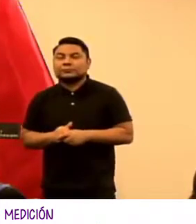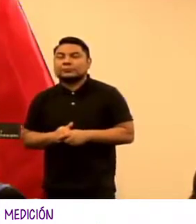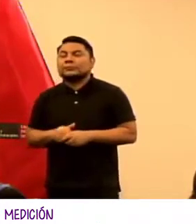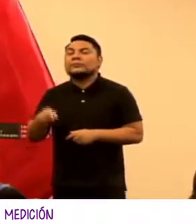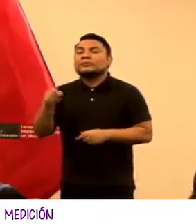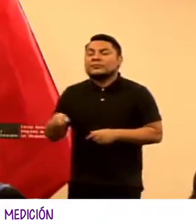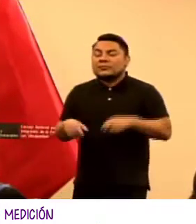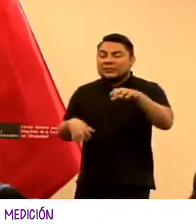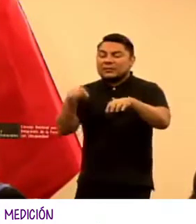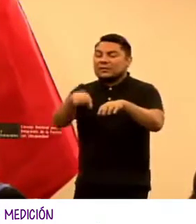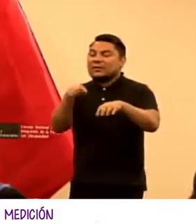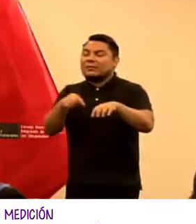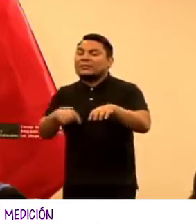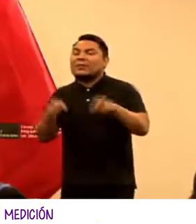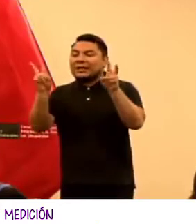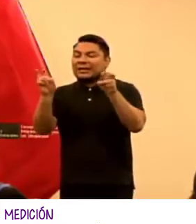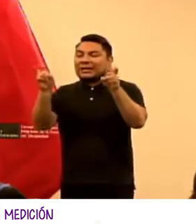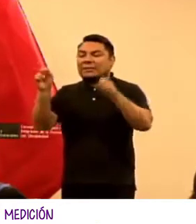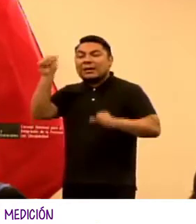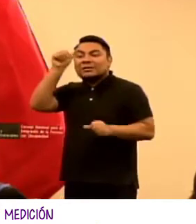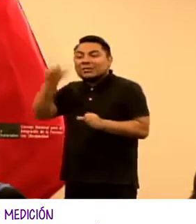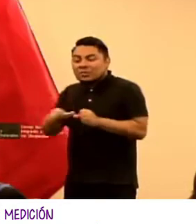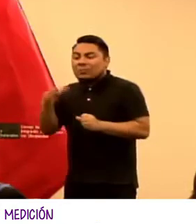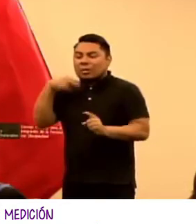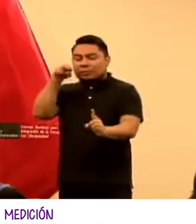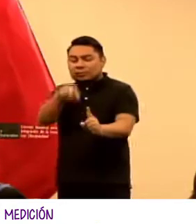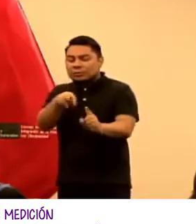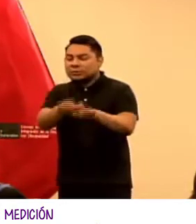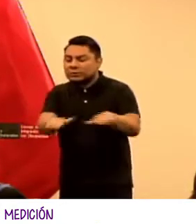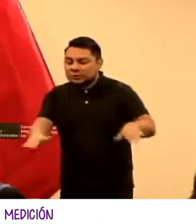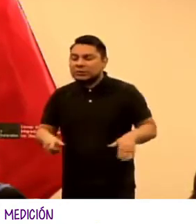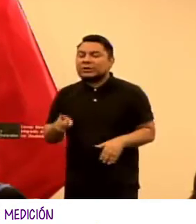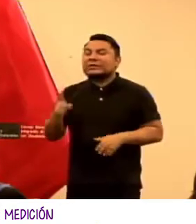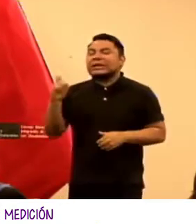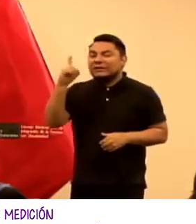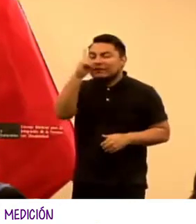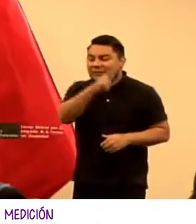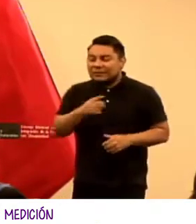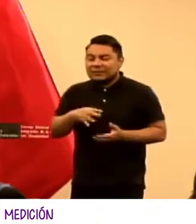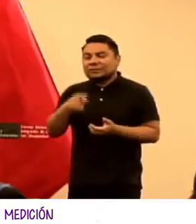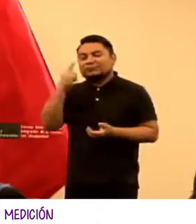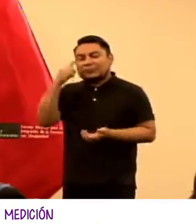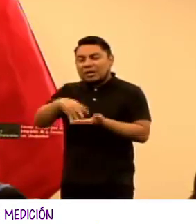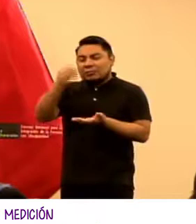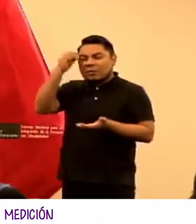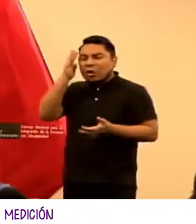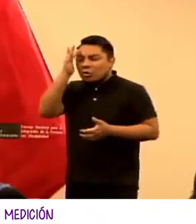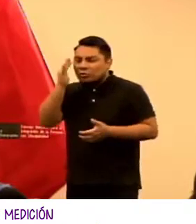El ámbito del recordar sirve para identificar a niños y niñas que tengan dificultades cognitivas que le impidan